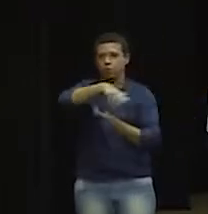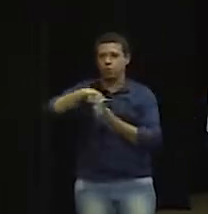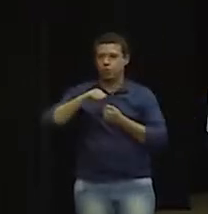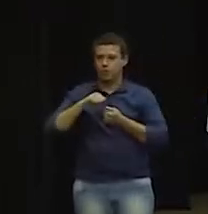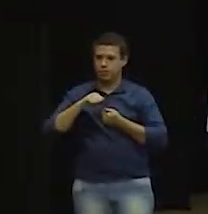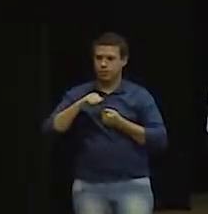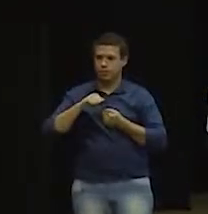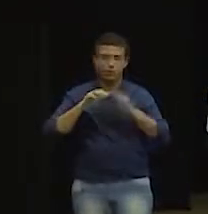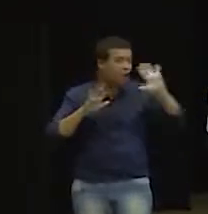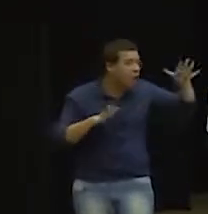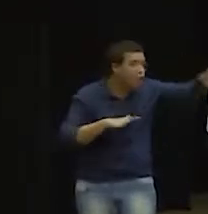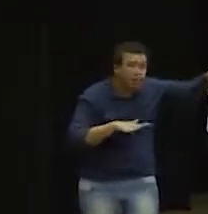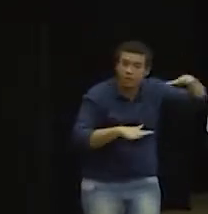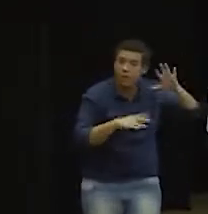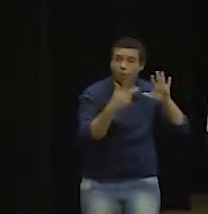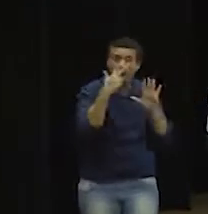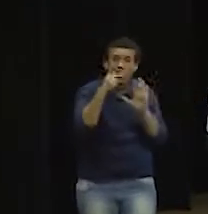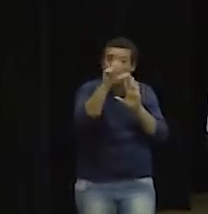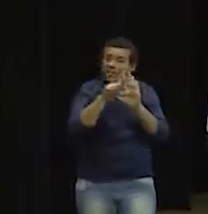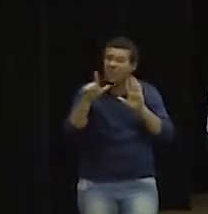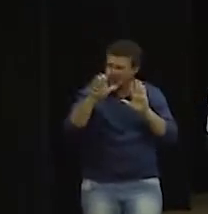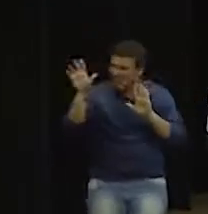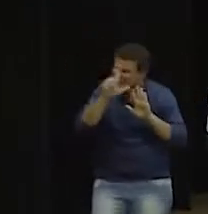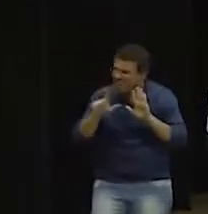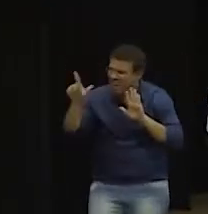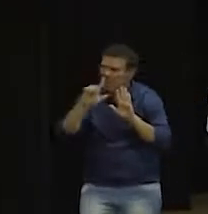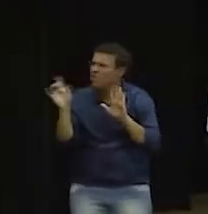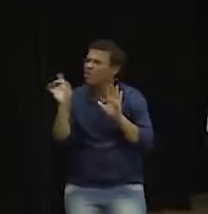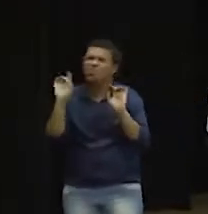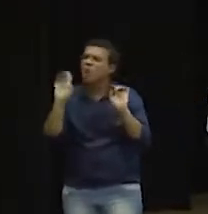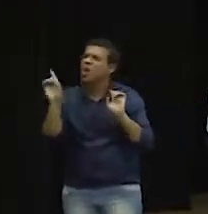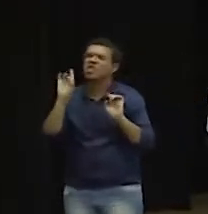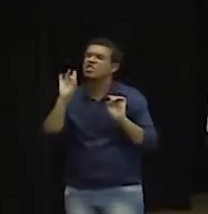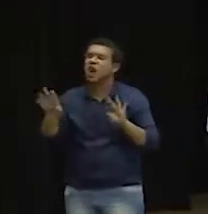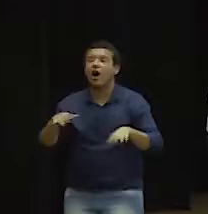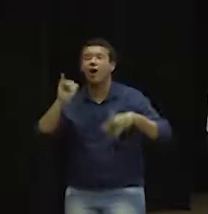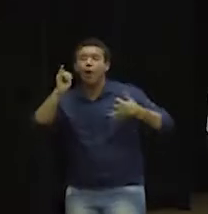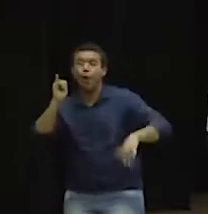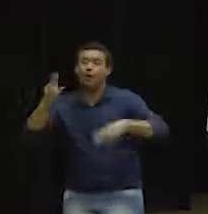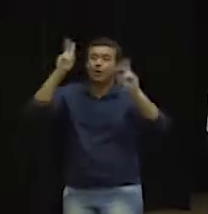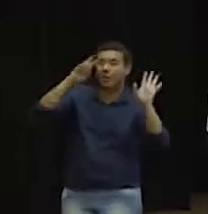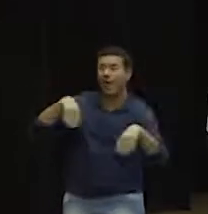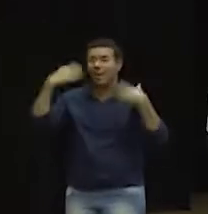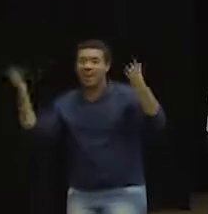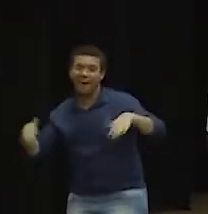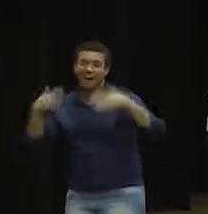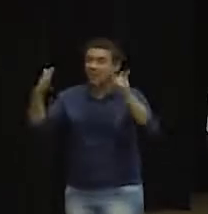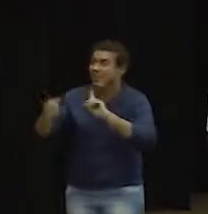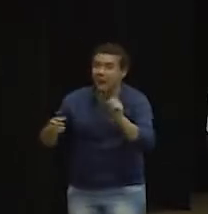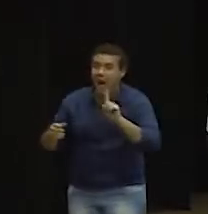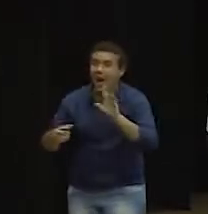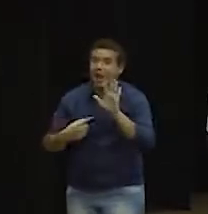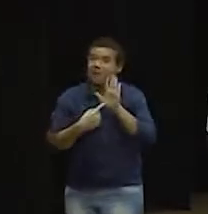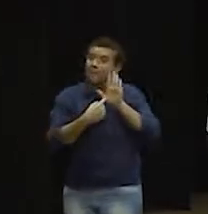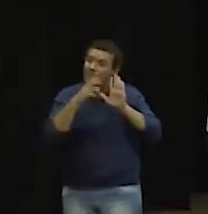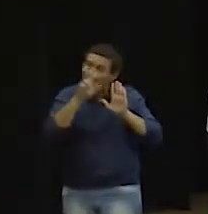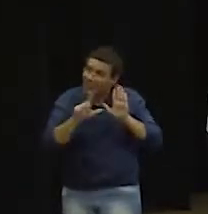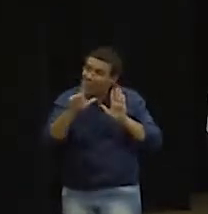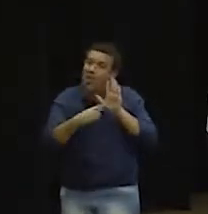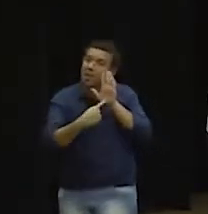reproduz o que é do mundo, o que já aconteceu. Parece a literatura não cria só histórias à